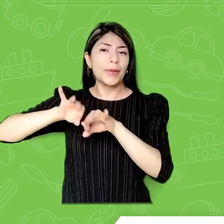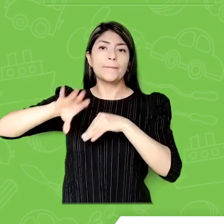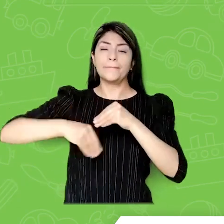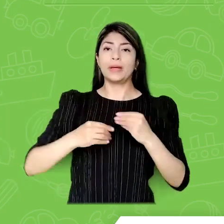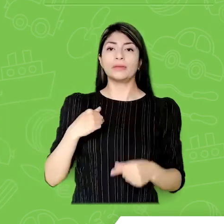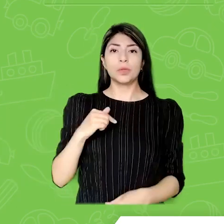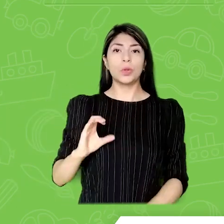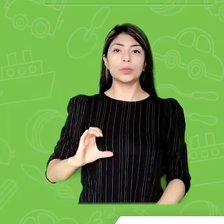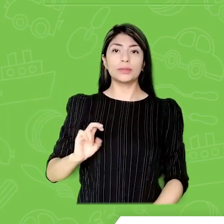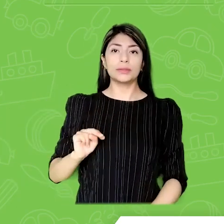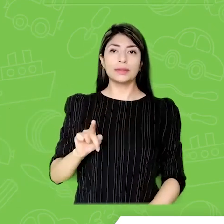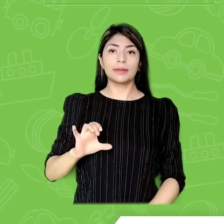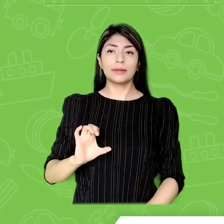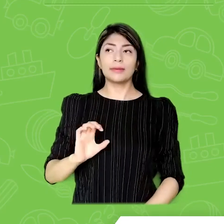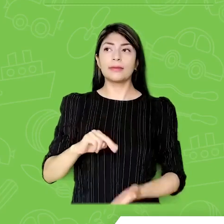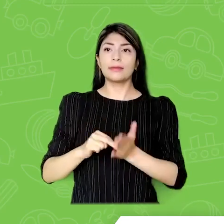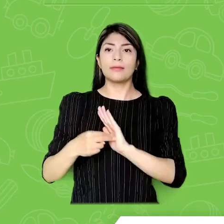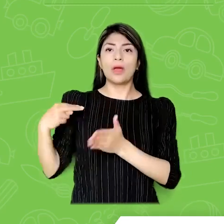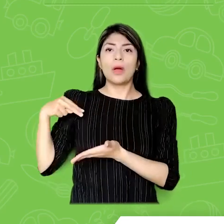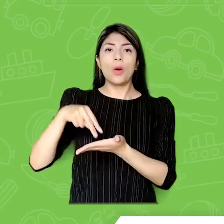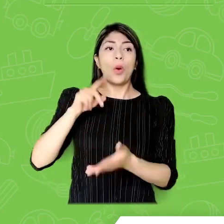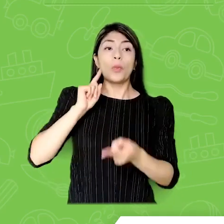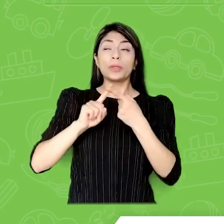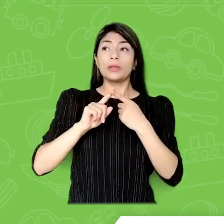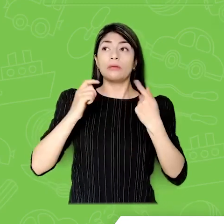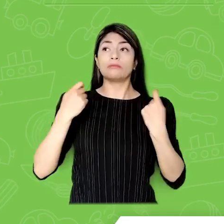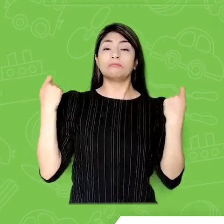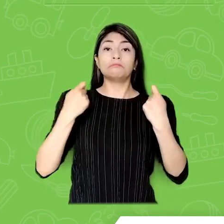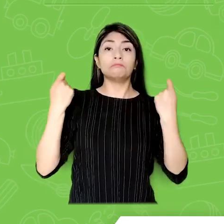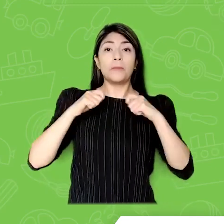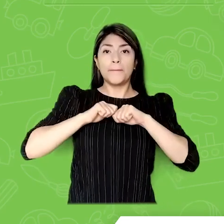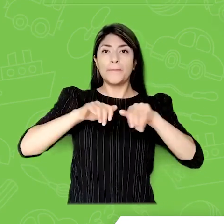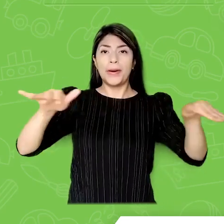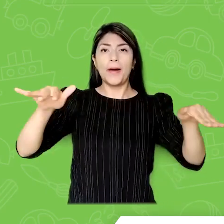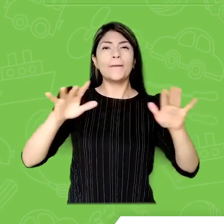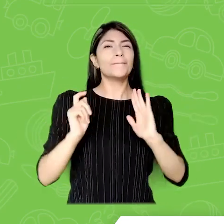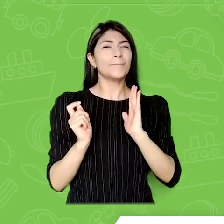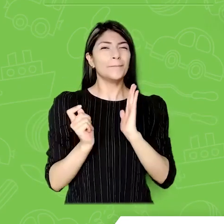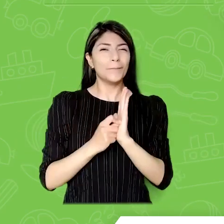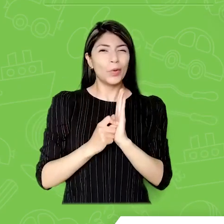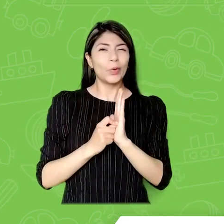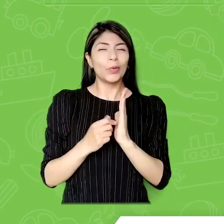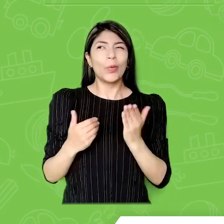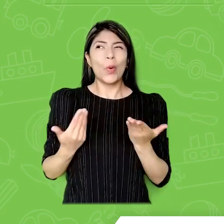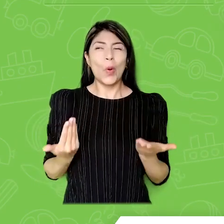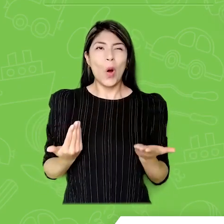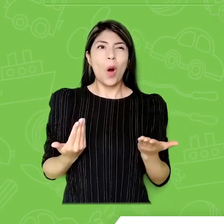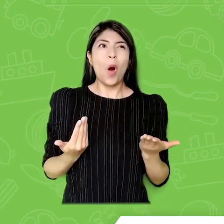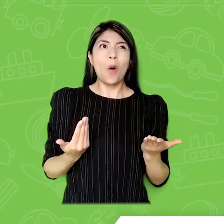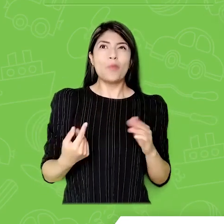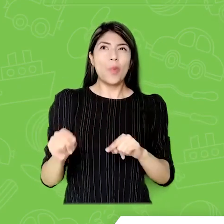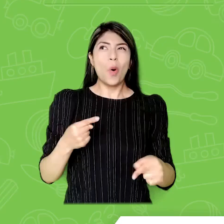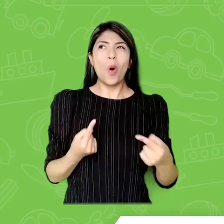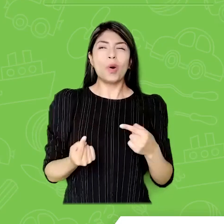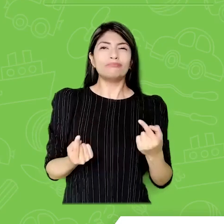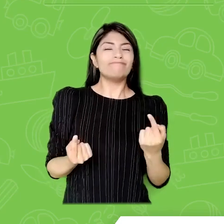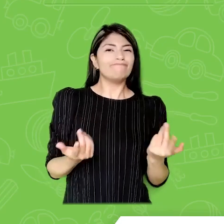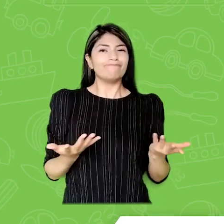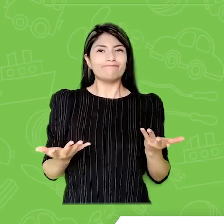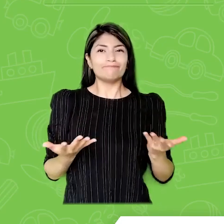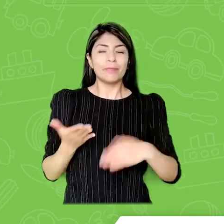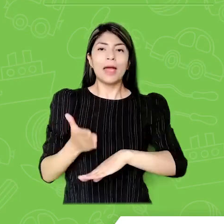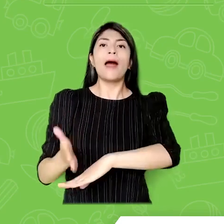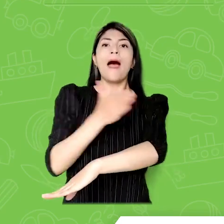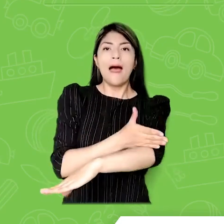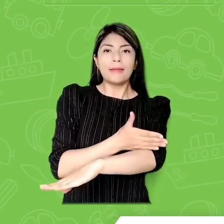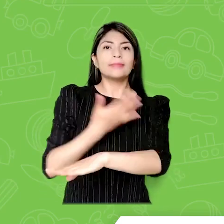CNSC, en tanto autor exclusivo de la convocatoria, no puede disponer la realización del concurso sin que previamente se hayan cumplido